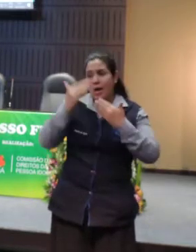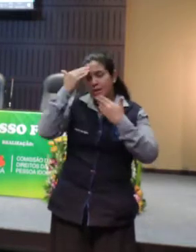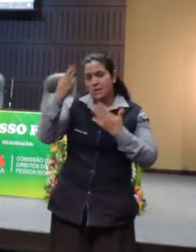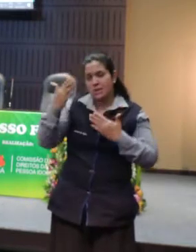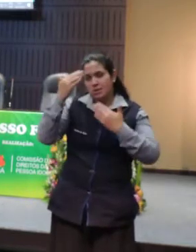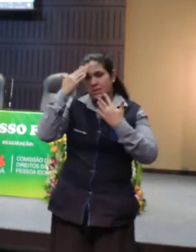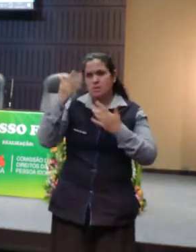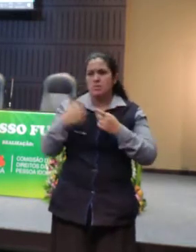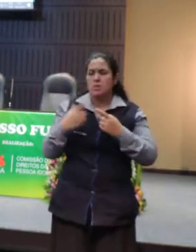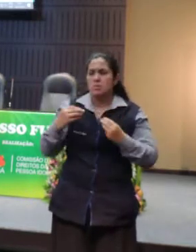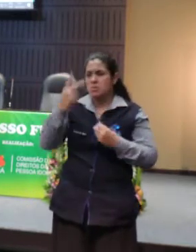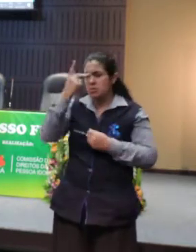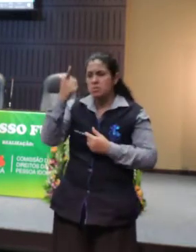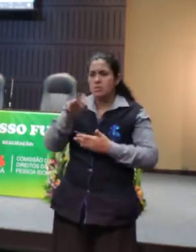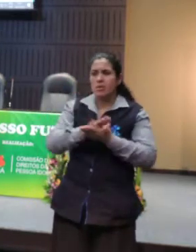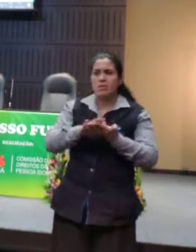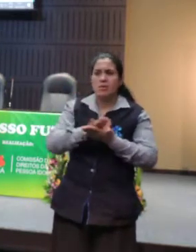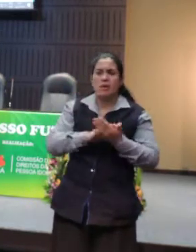que não tem emprego, meu Deus do céu.